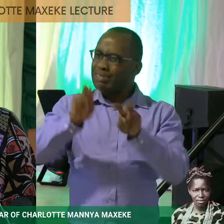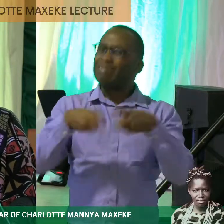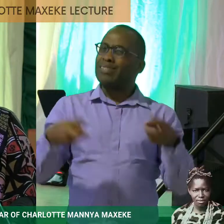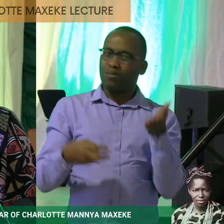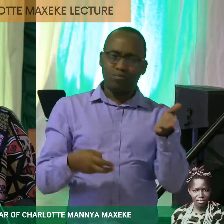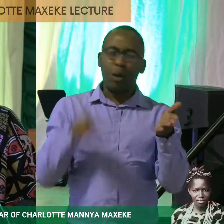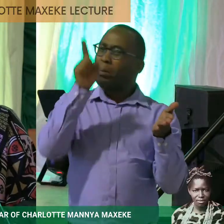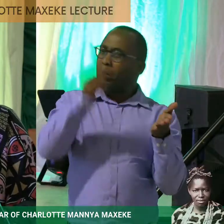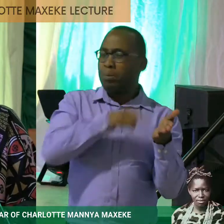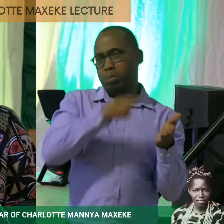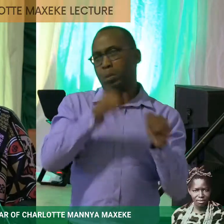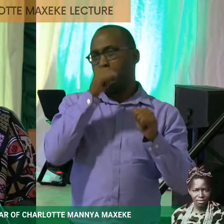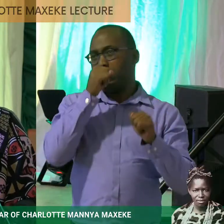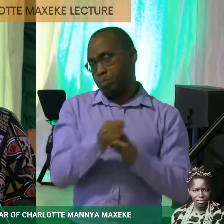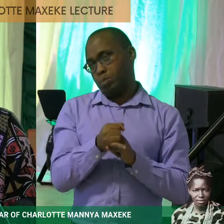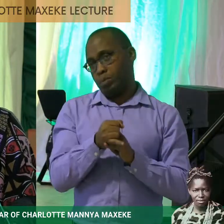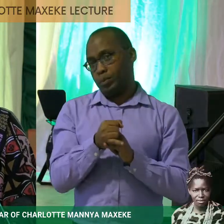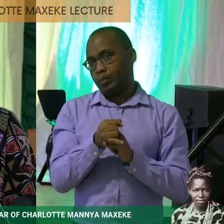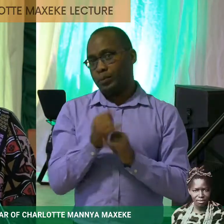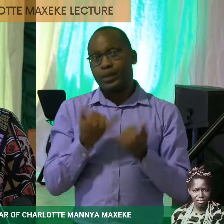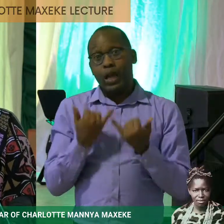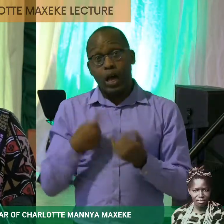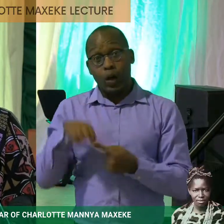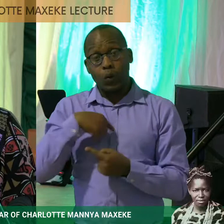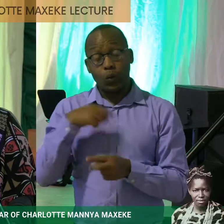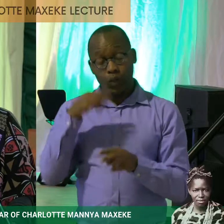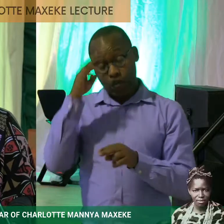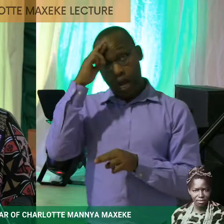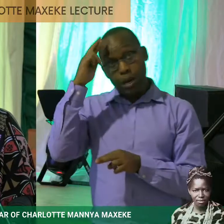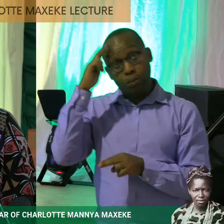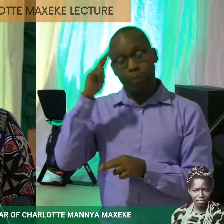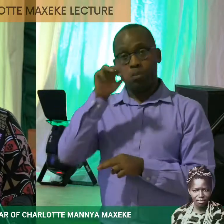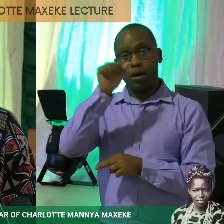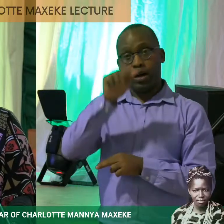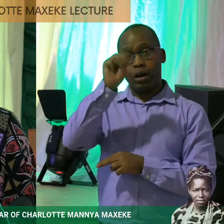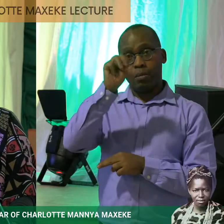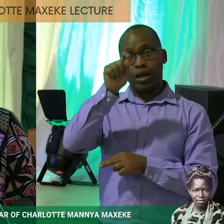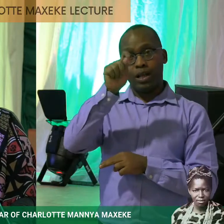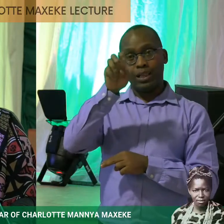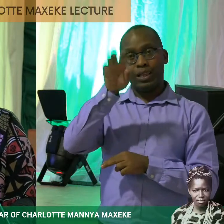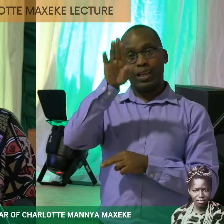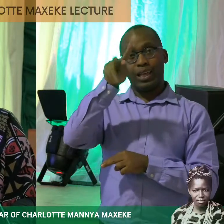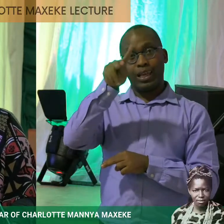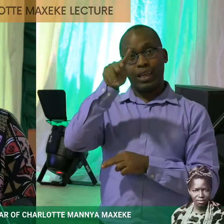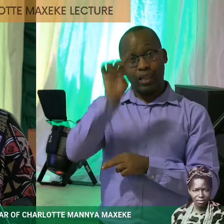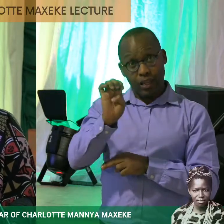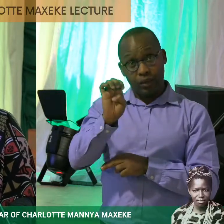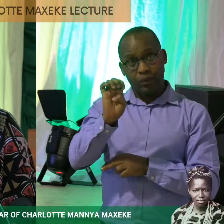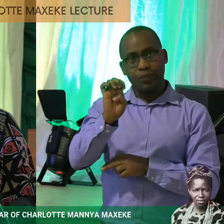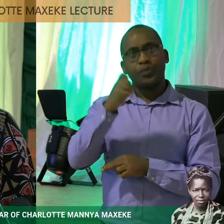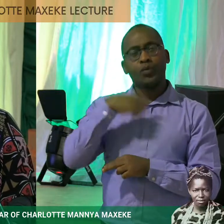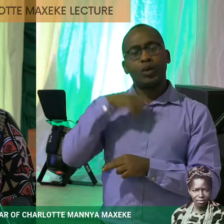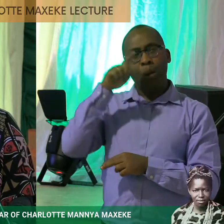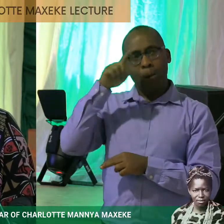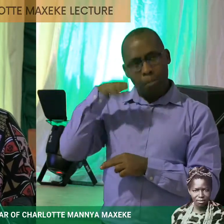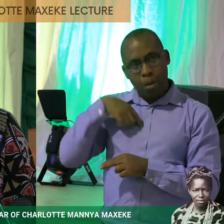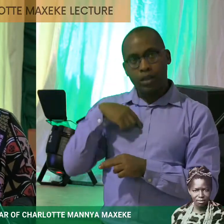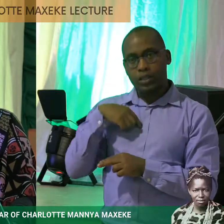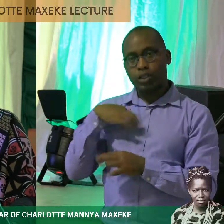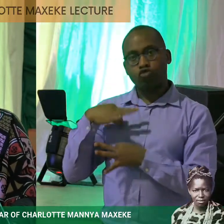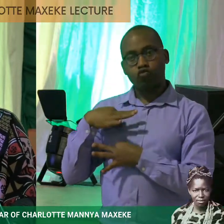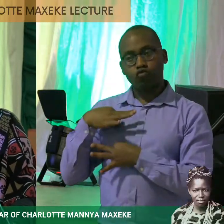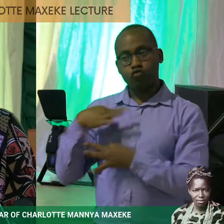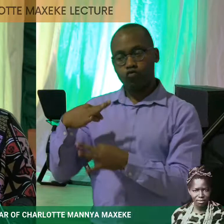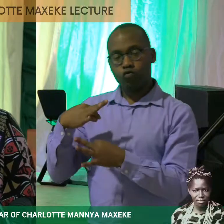umxhasi nomlweli wamalungelo amakhosikazi, kumelwe sizibophelele ekulwisaneni nokuxhatshazwa okujoliswe